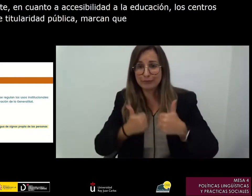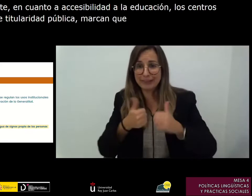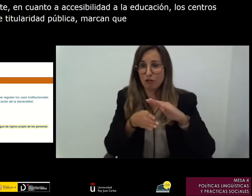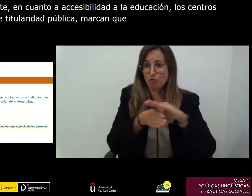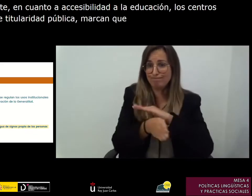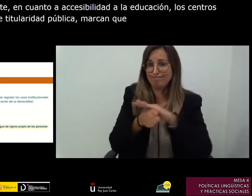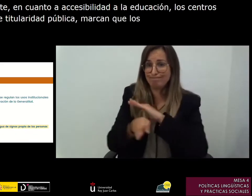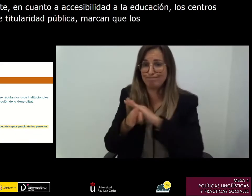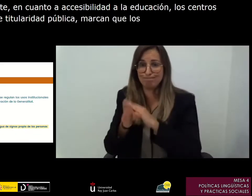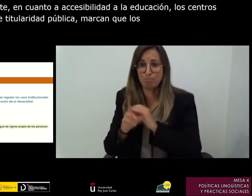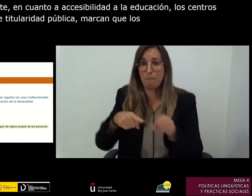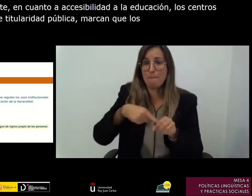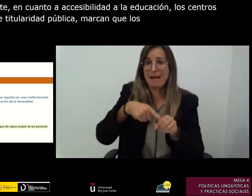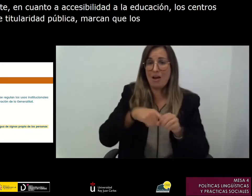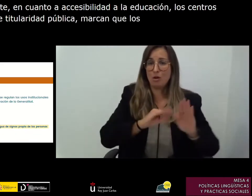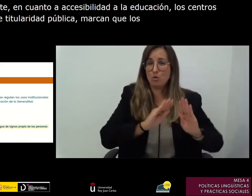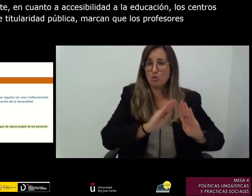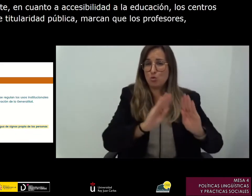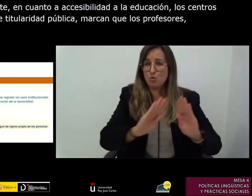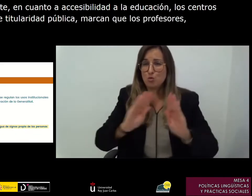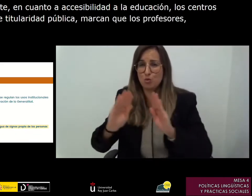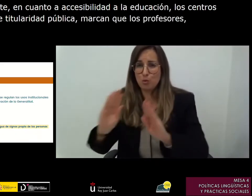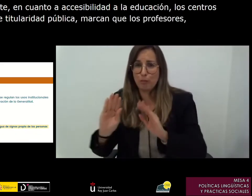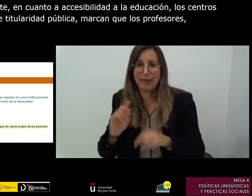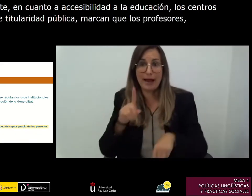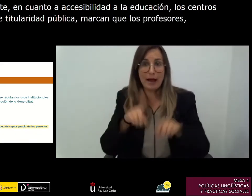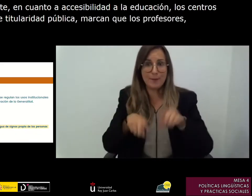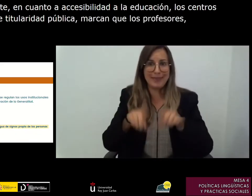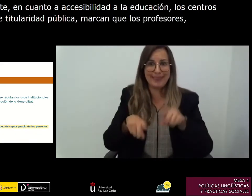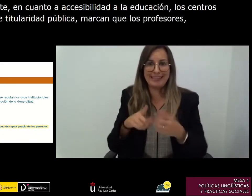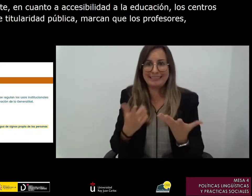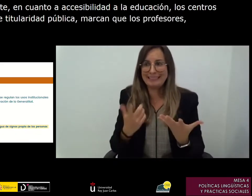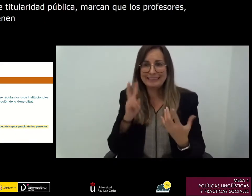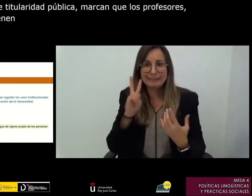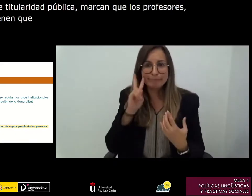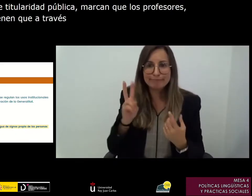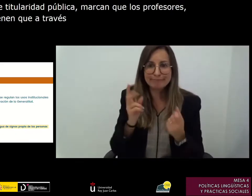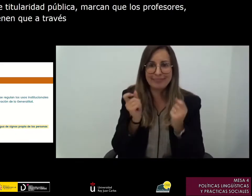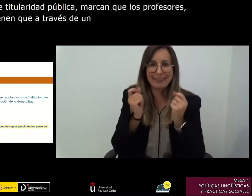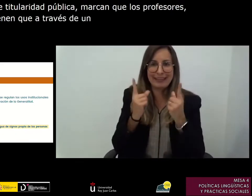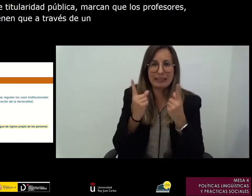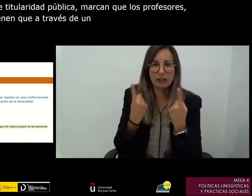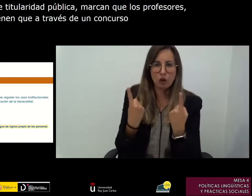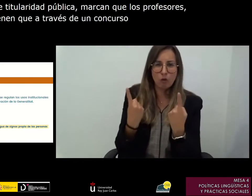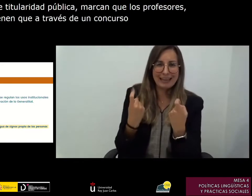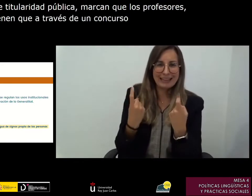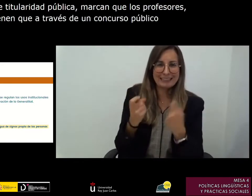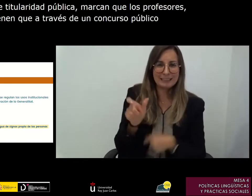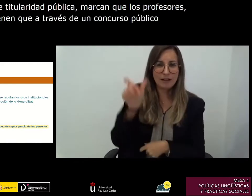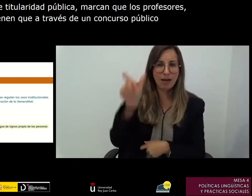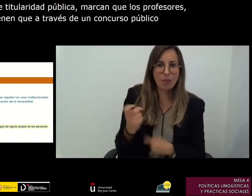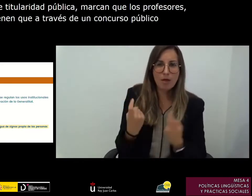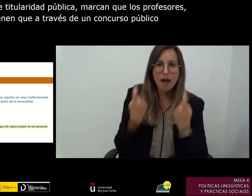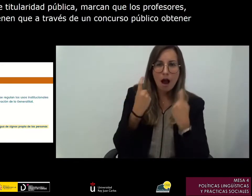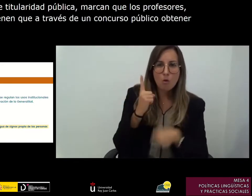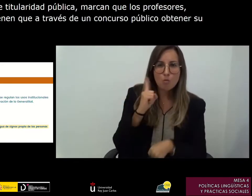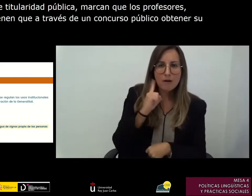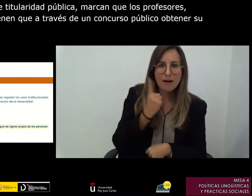los profesores, los docentes, tienen que, pues, como a través de un concurso público, pues, obtener su plaza como profesionales